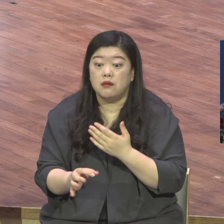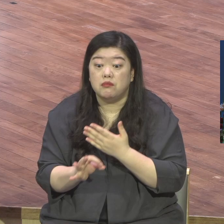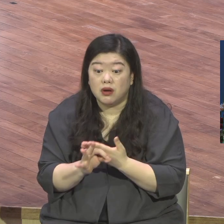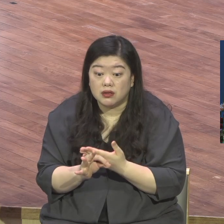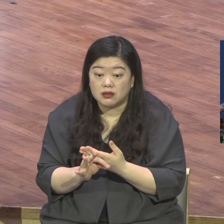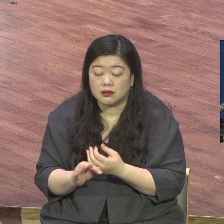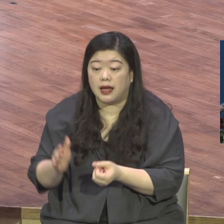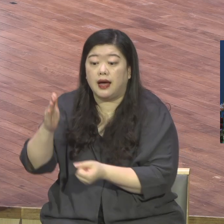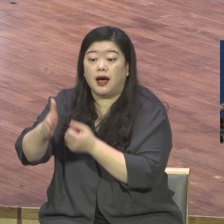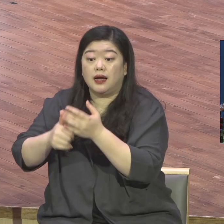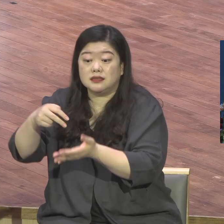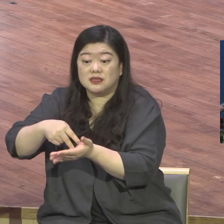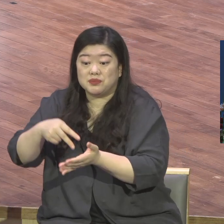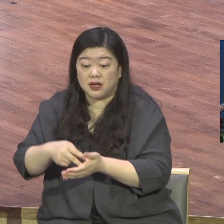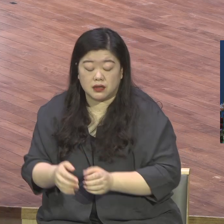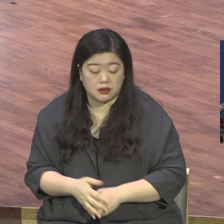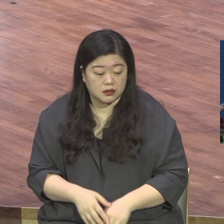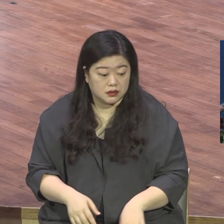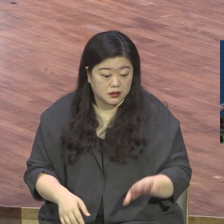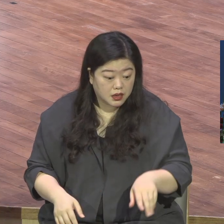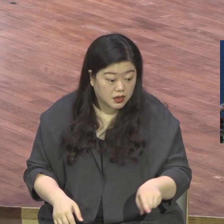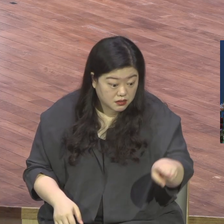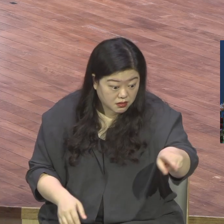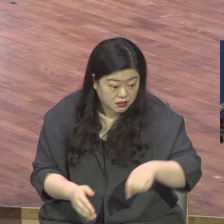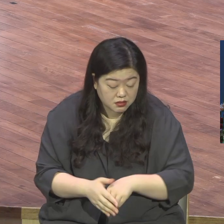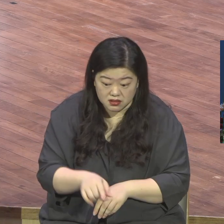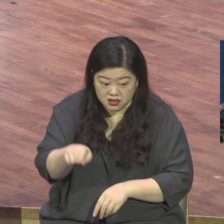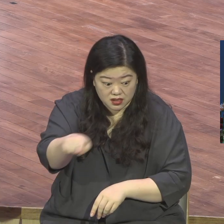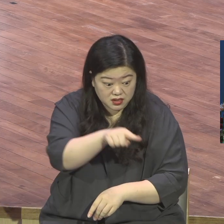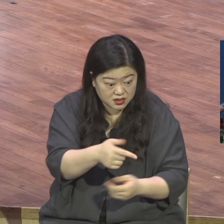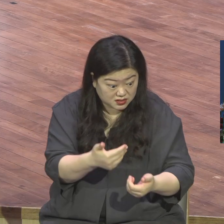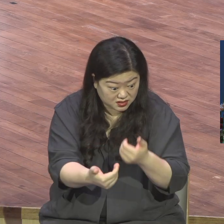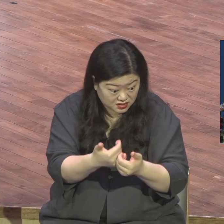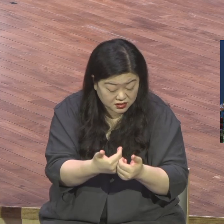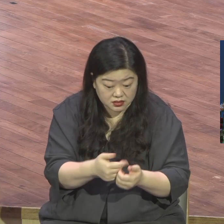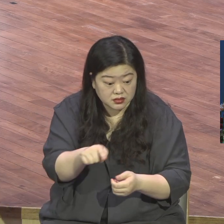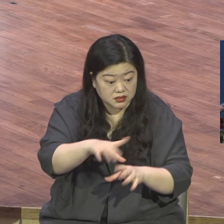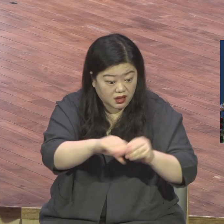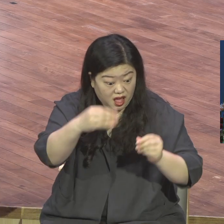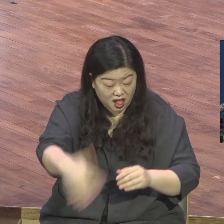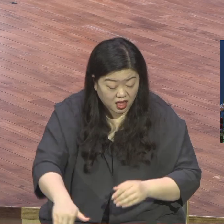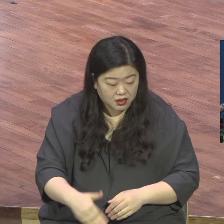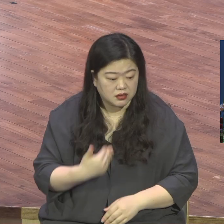받아. 그 예수님 말씀이에요. 아시겠어요?